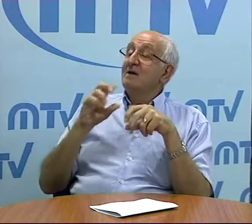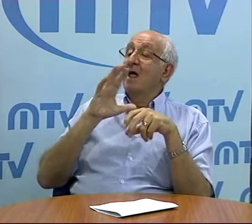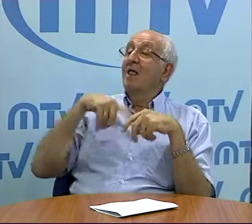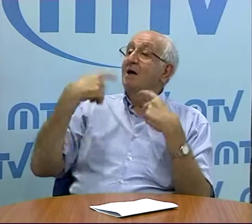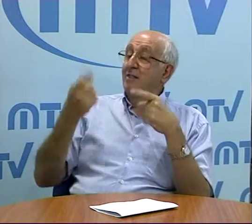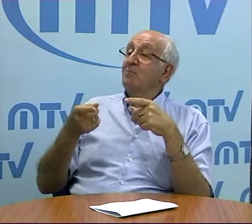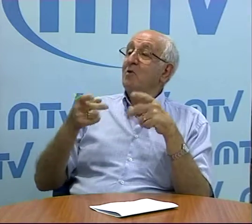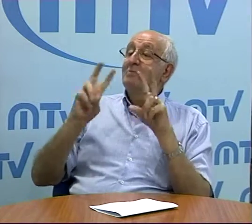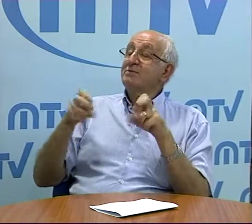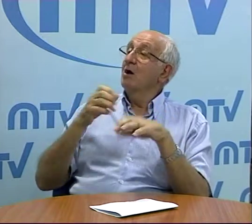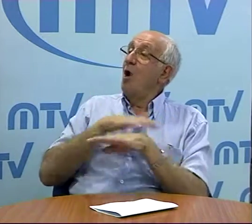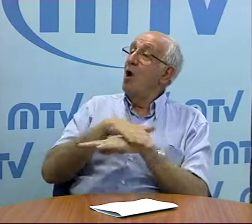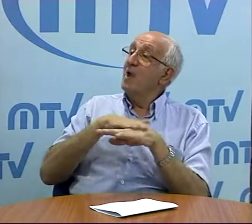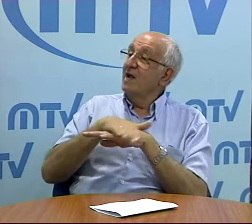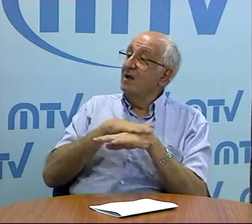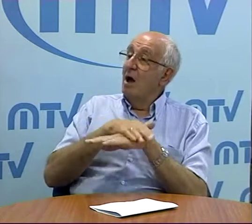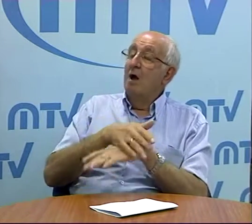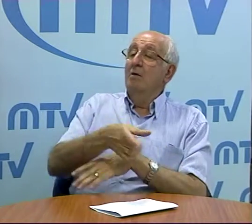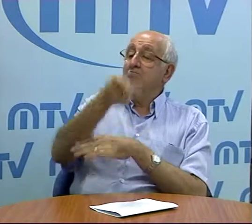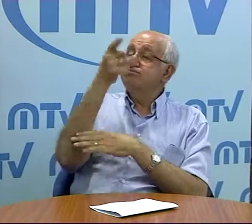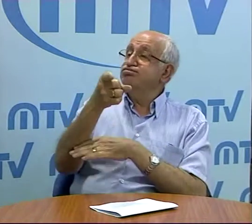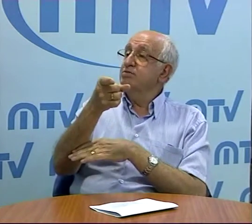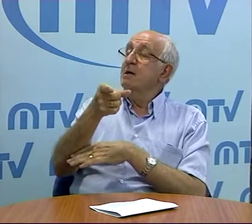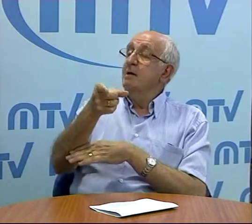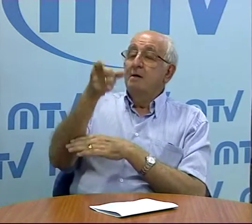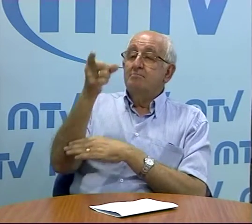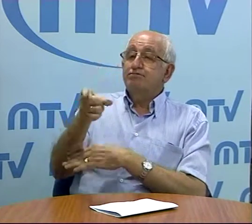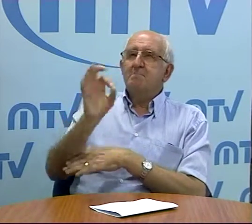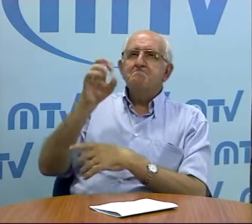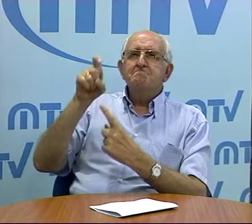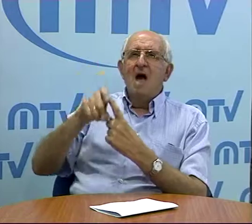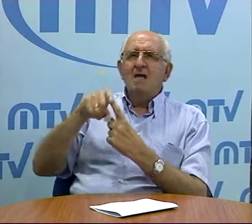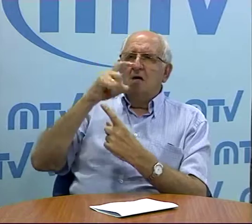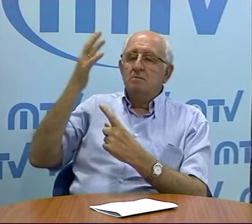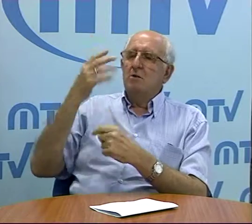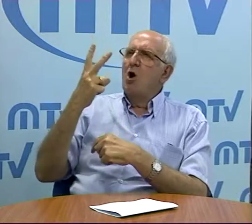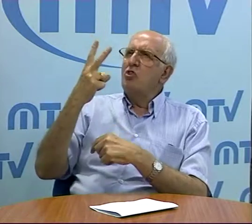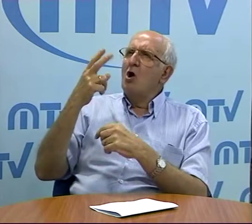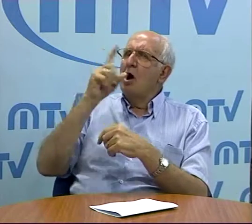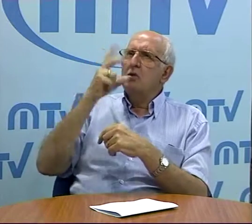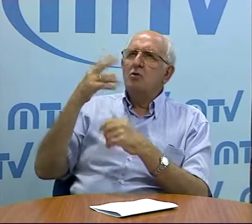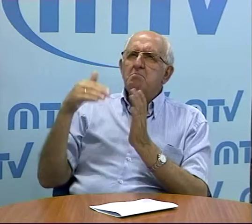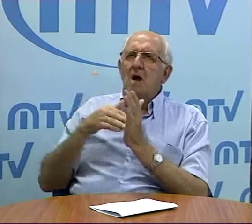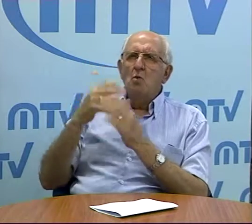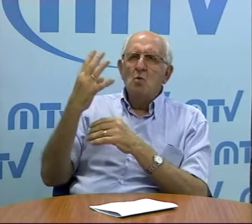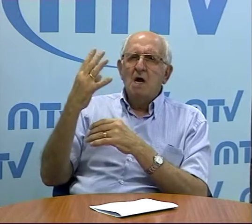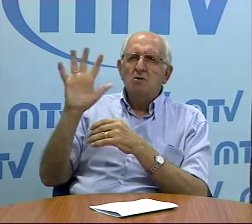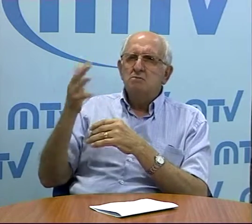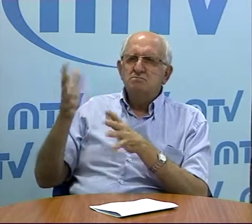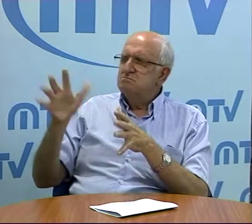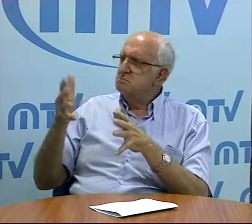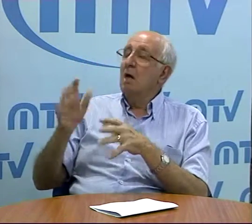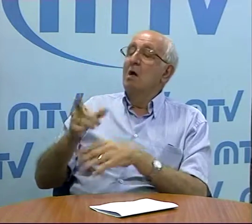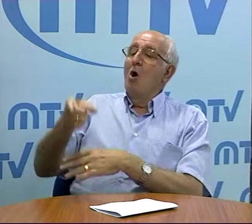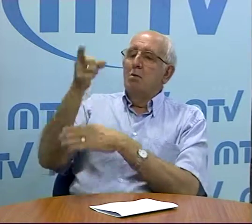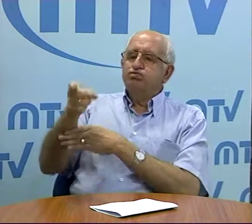Que no se ha puesto, se ha renovado lo que es el estatuto, la definición, pero no se ha definido, es decir, no se ha puesto la palabra